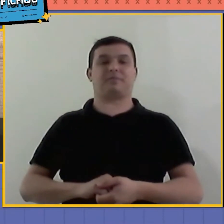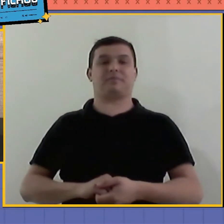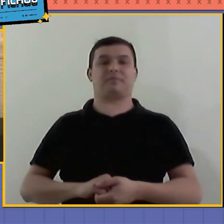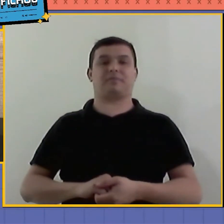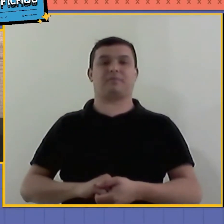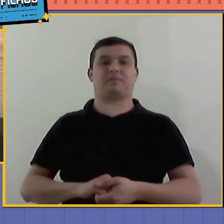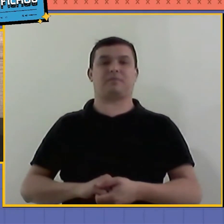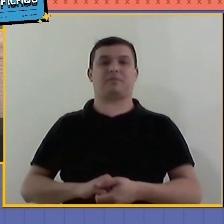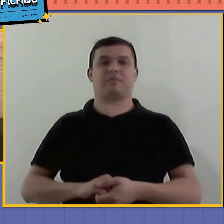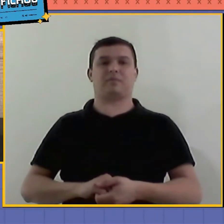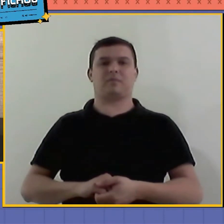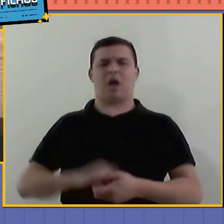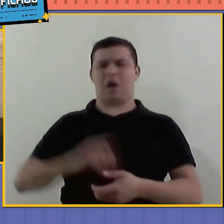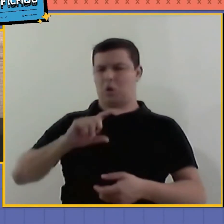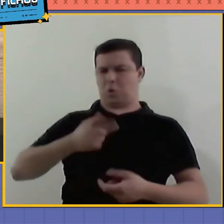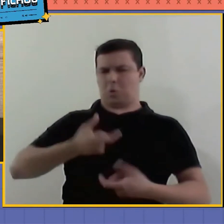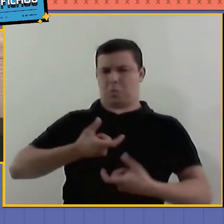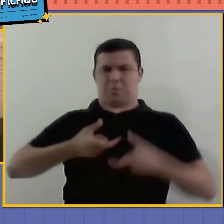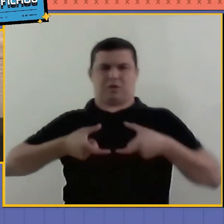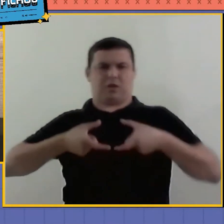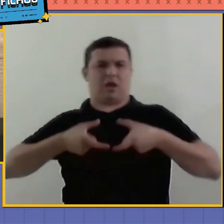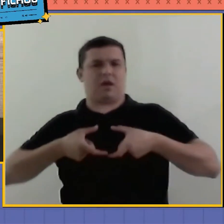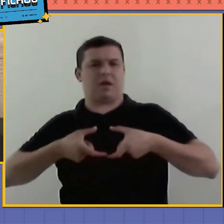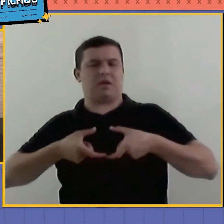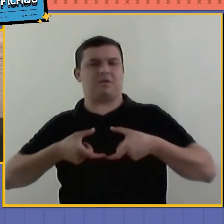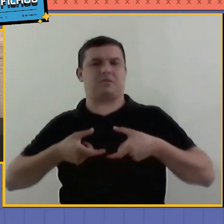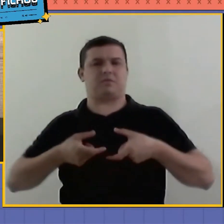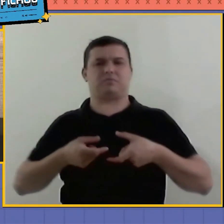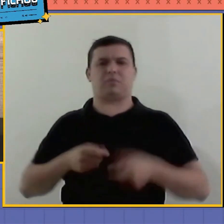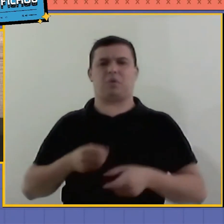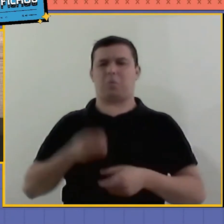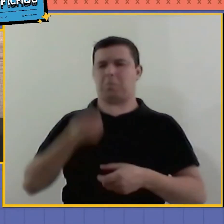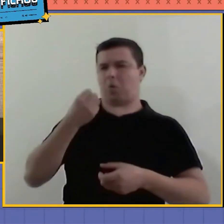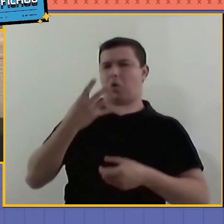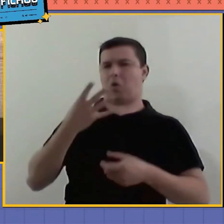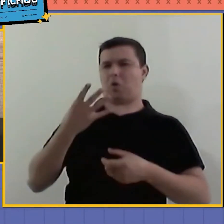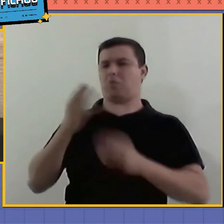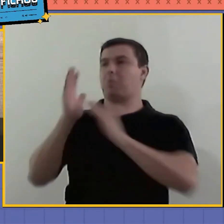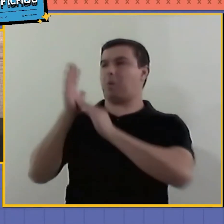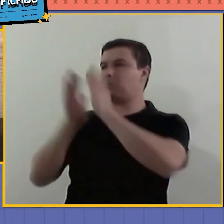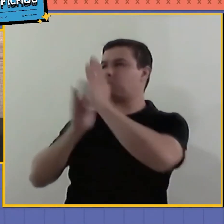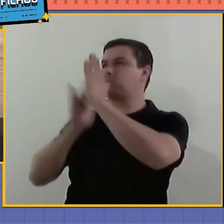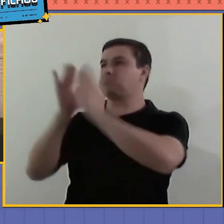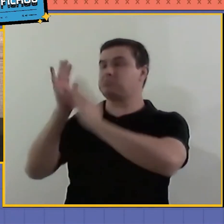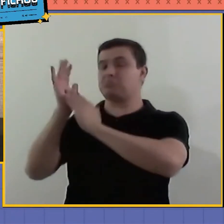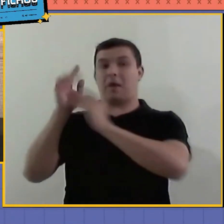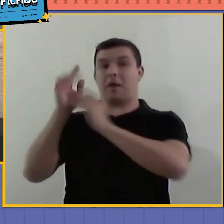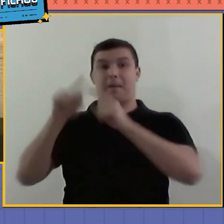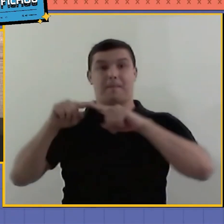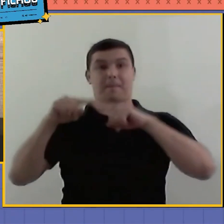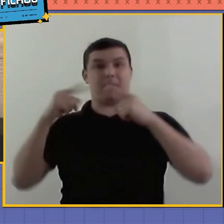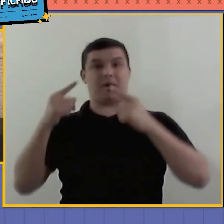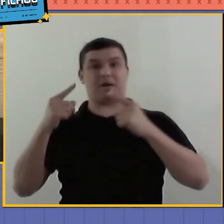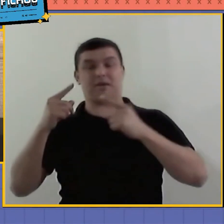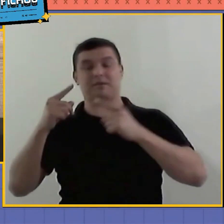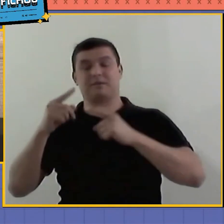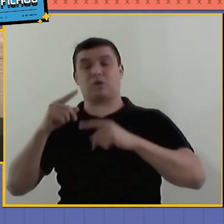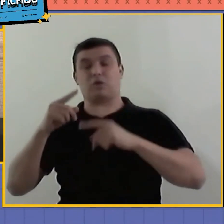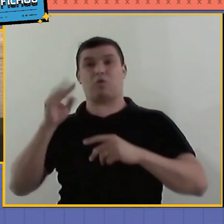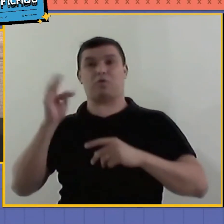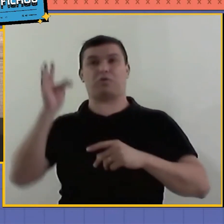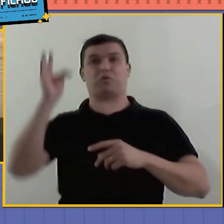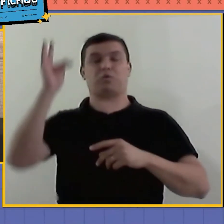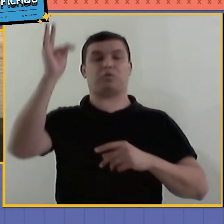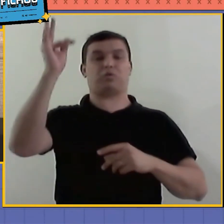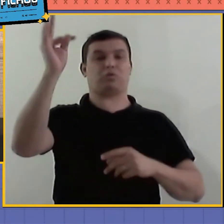de honra como lá o dez mundos ganhou mas nós podemos ganhar uma coroa da vida e essa